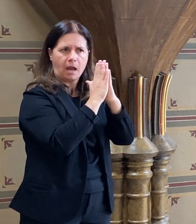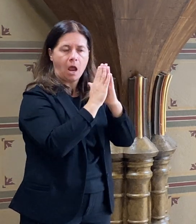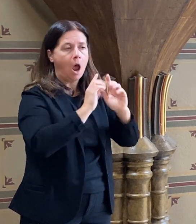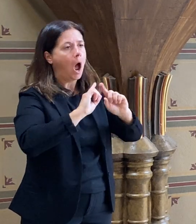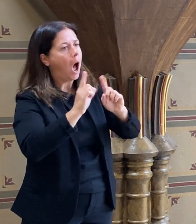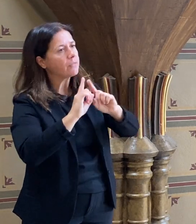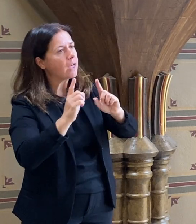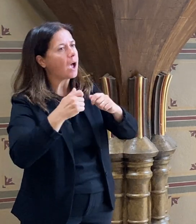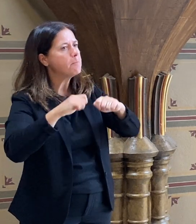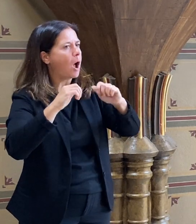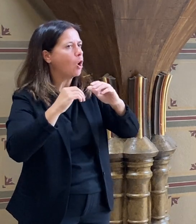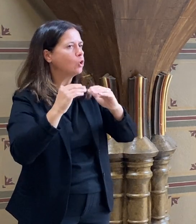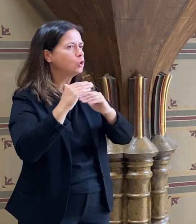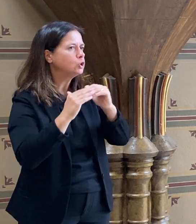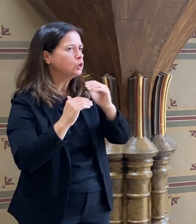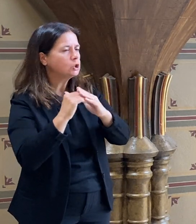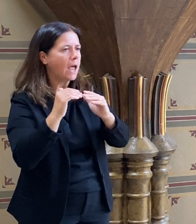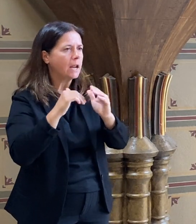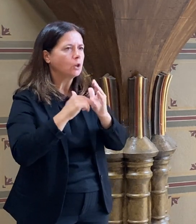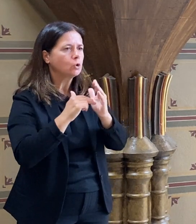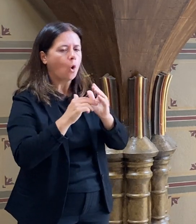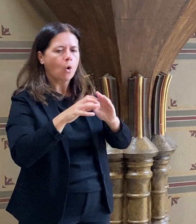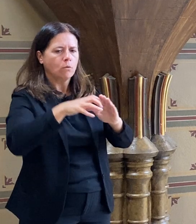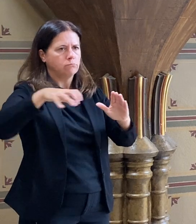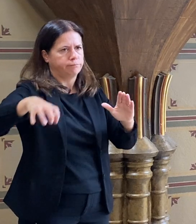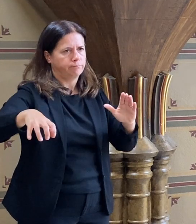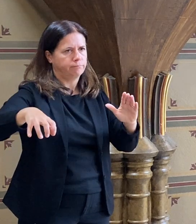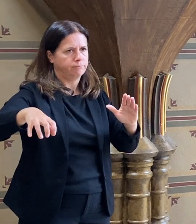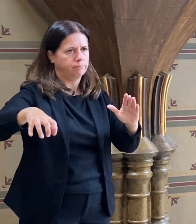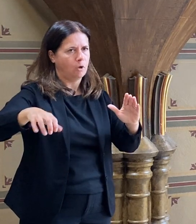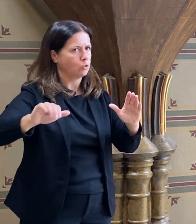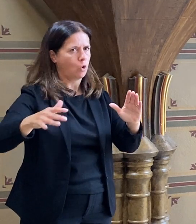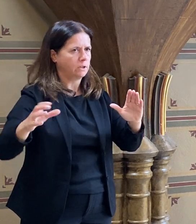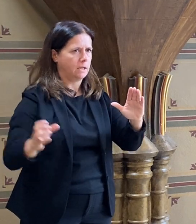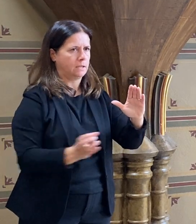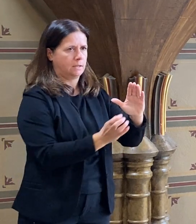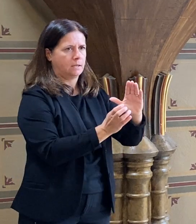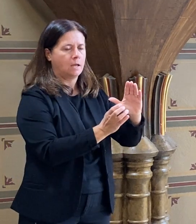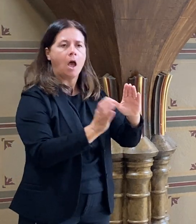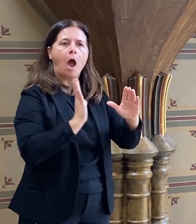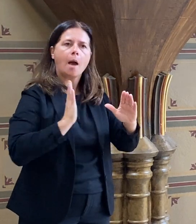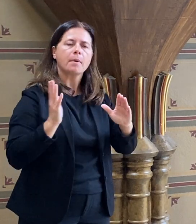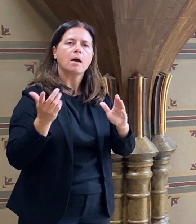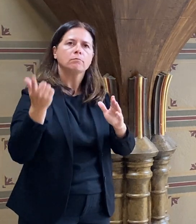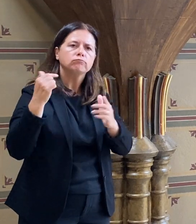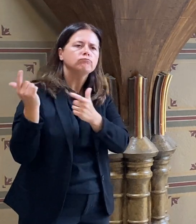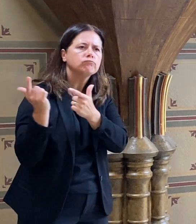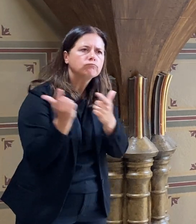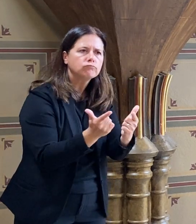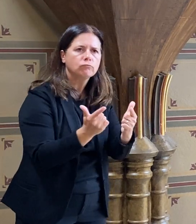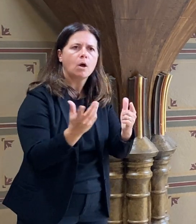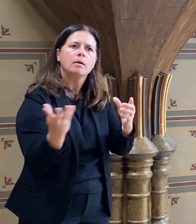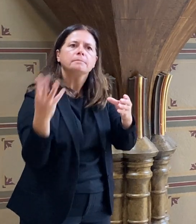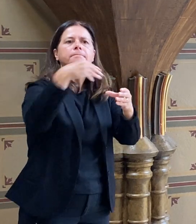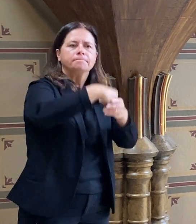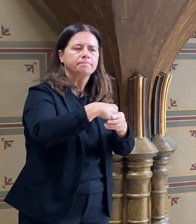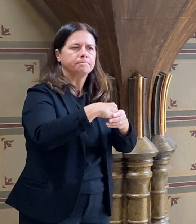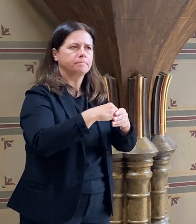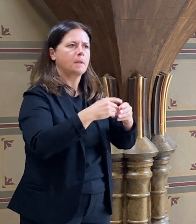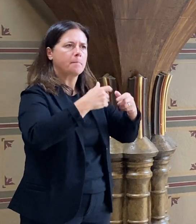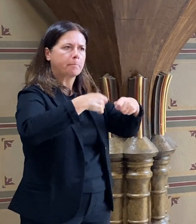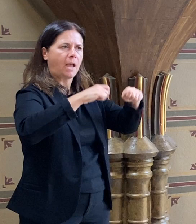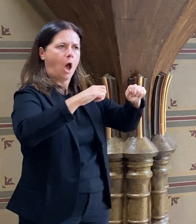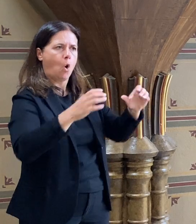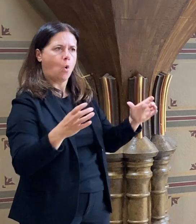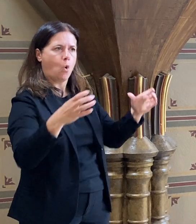Andere Bausteine sind noch auf der anderen Seite, aber eingeladen, ein Teil dieses großen